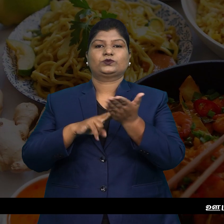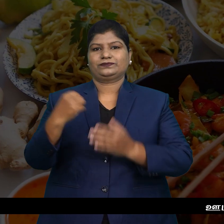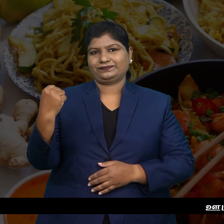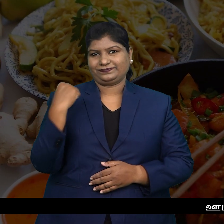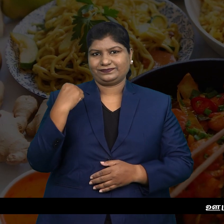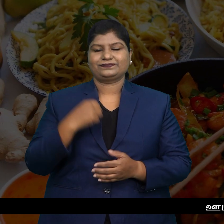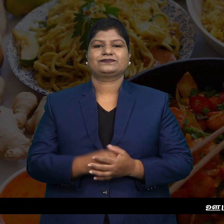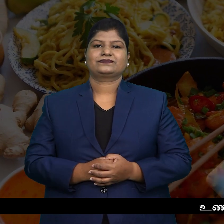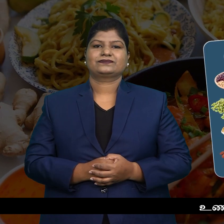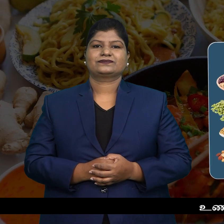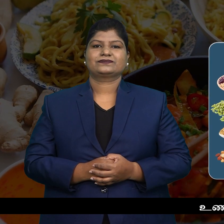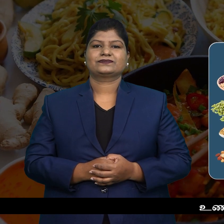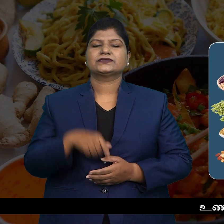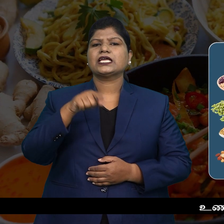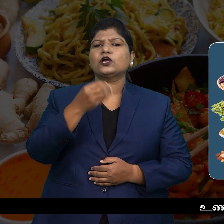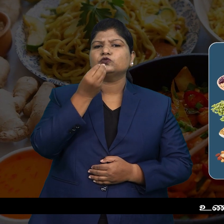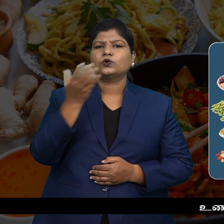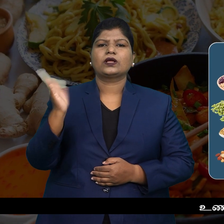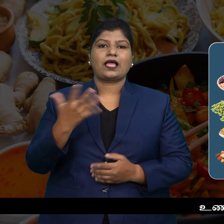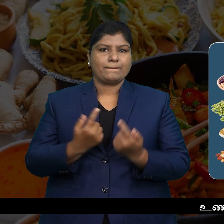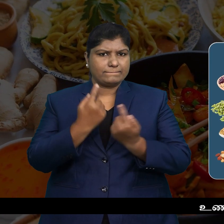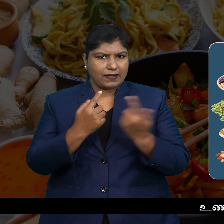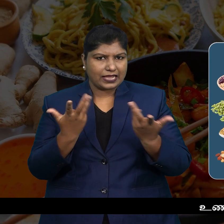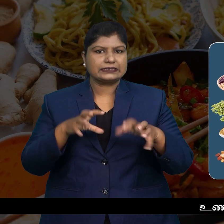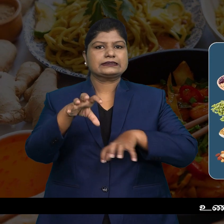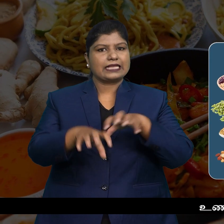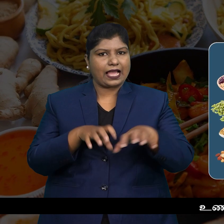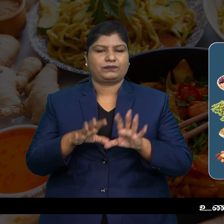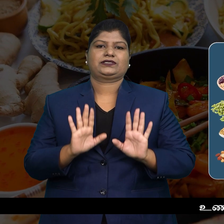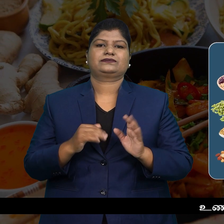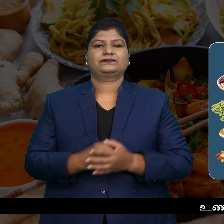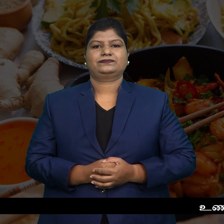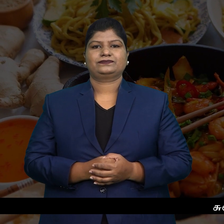ஊட்டச்சத்துகள், உணவு ஆதாரங்கள்,